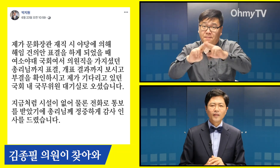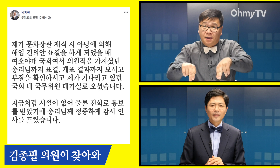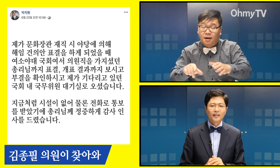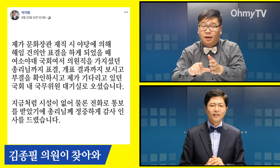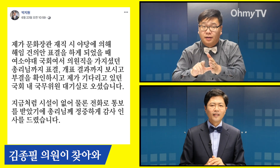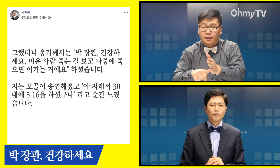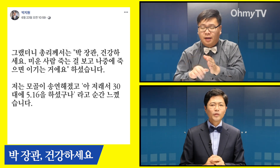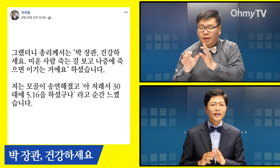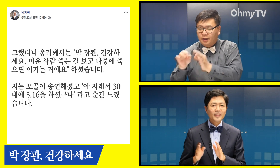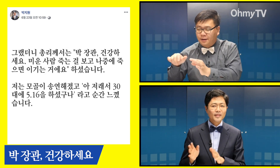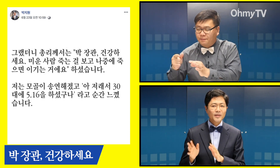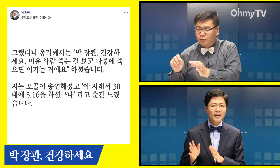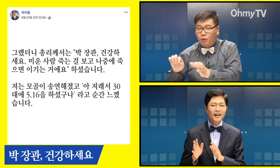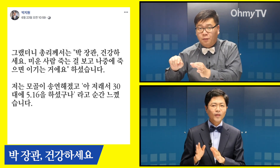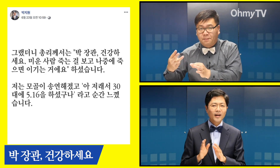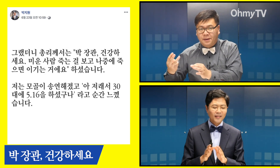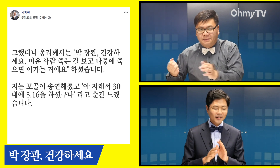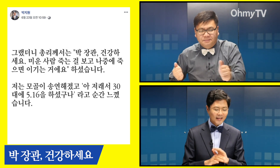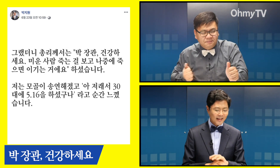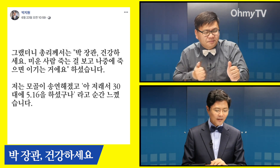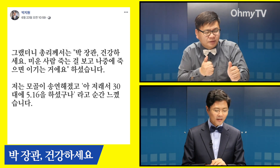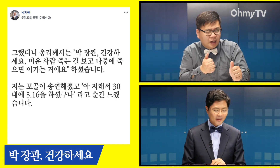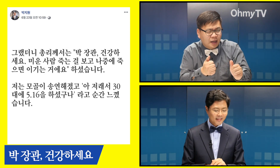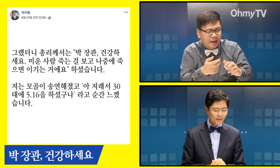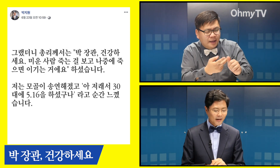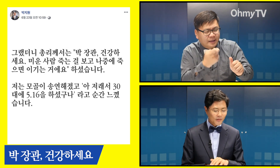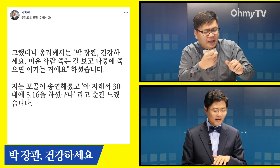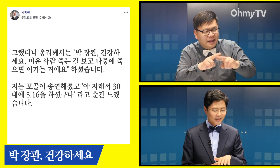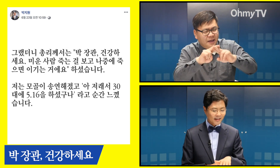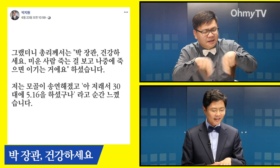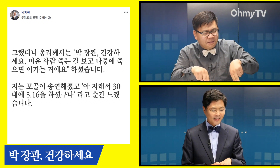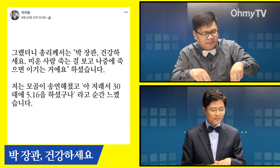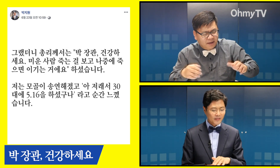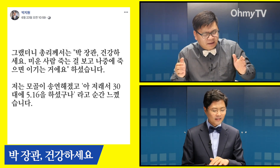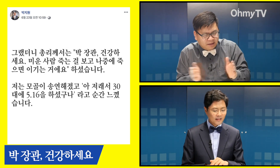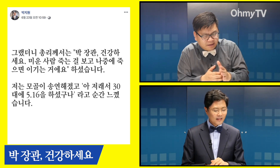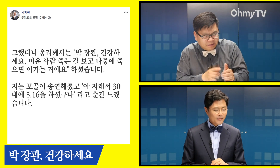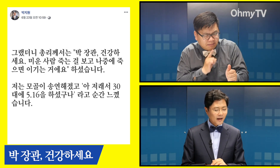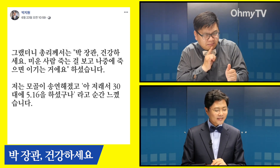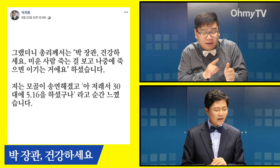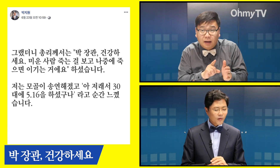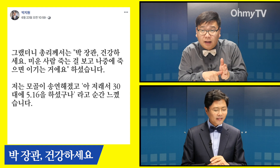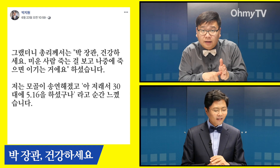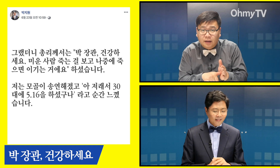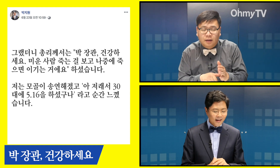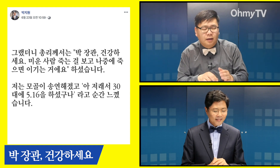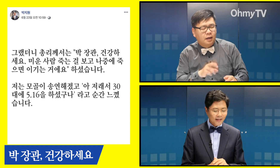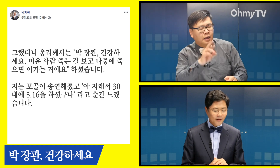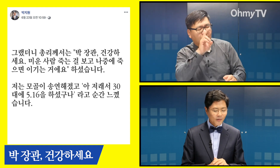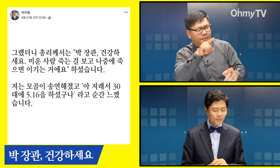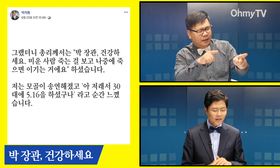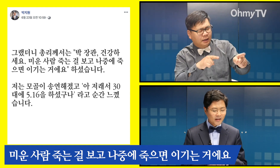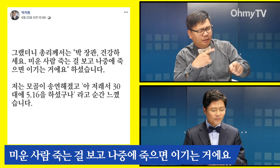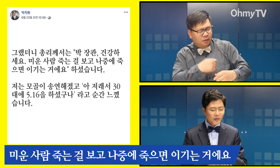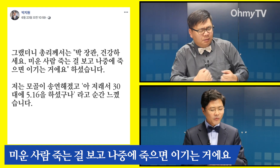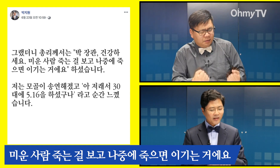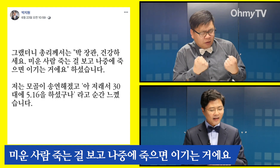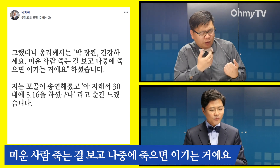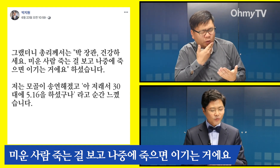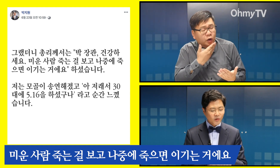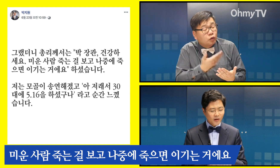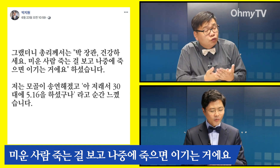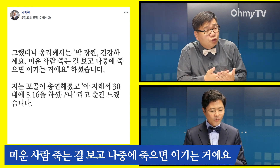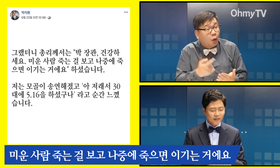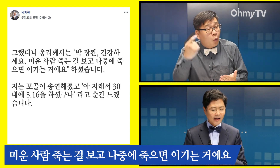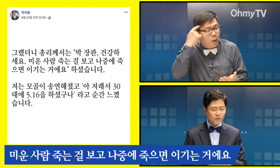의원이 찾아와서 부결됐습니다라고 하는 것을 얘기하면서 했던 말 중에 하나가 박 장관 건강하세요. 미운